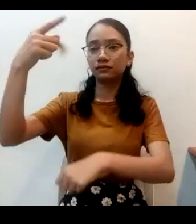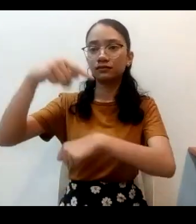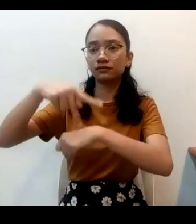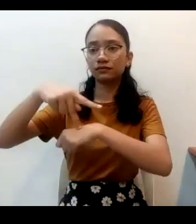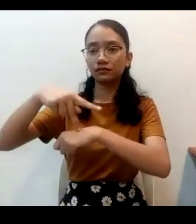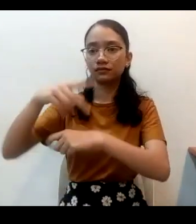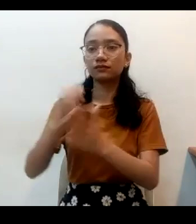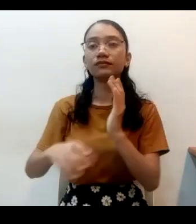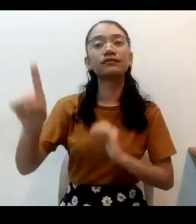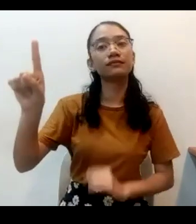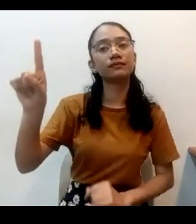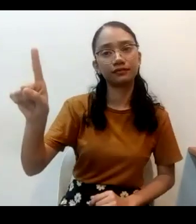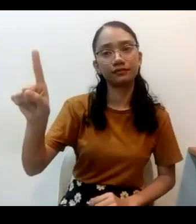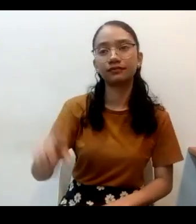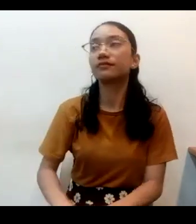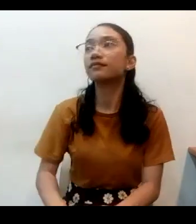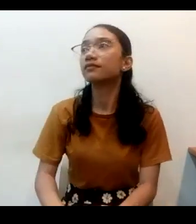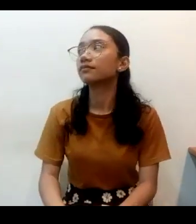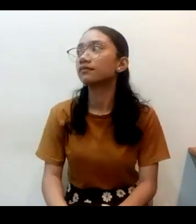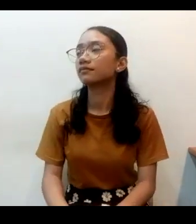2 Peter chapter 1,